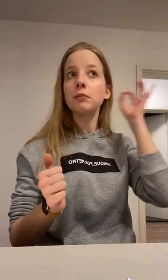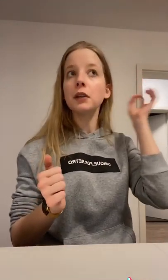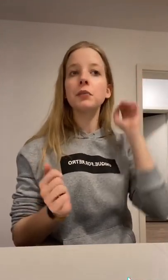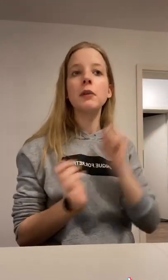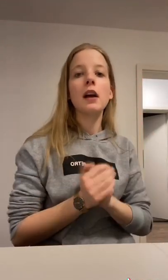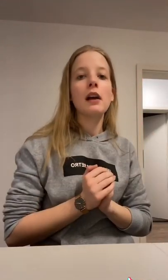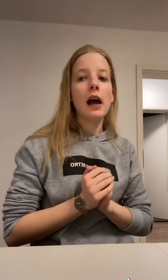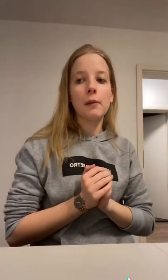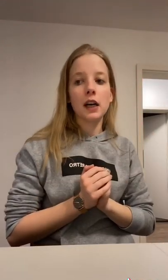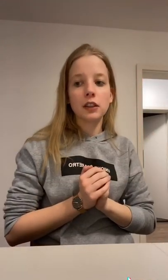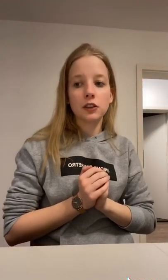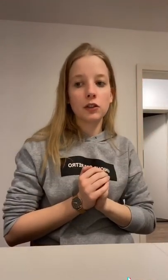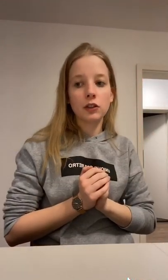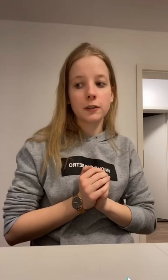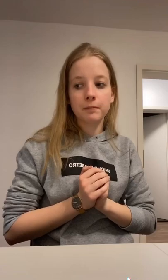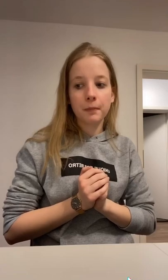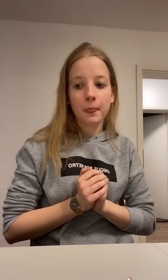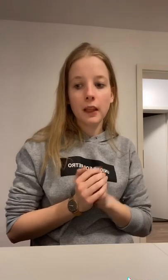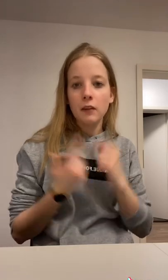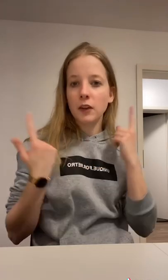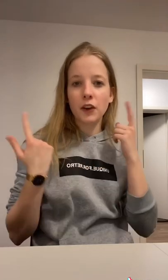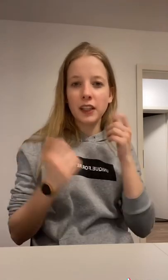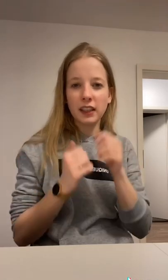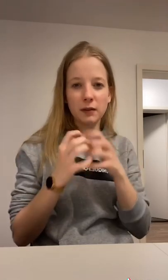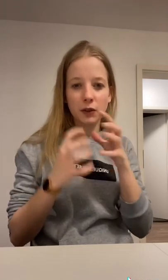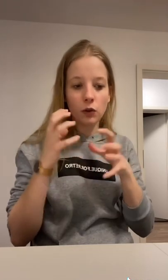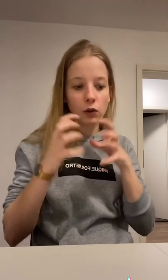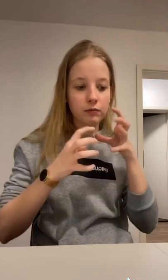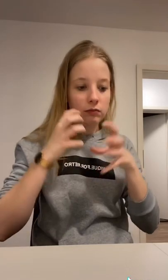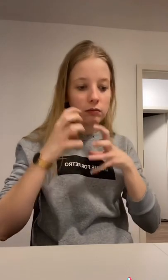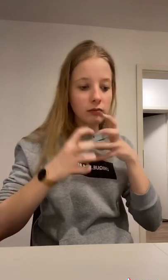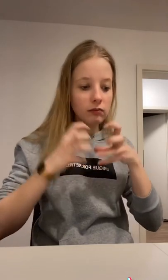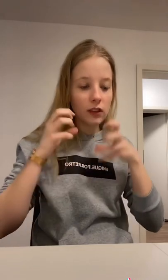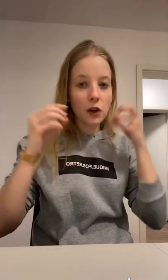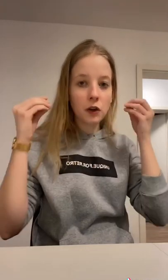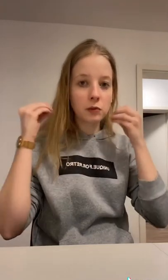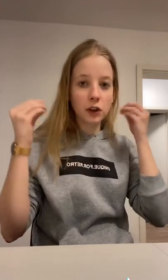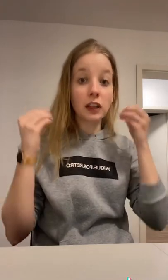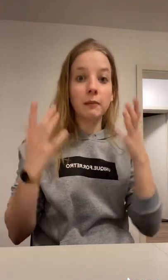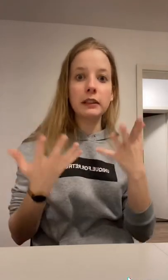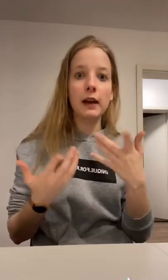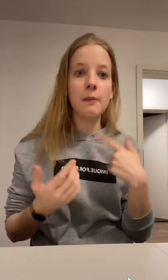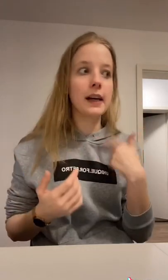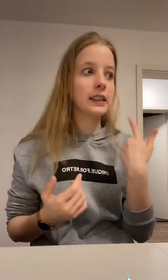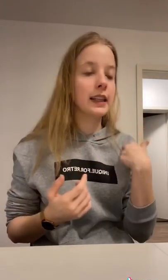piep. Aber so, mein Geräusch hat dann immer so komische Geräusche. Einmal hatte ich letztens das